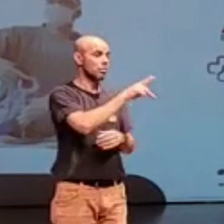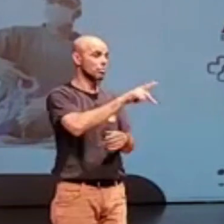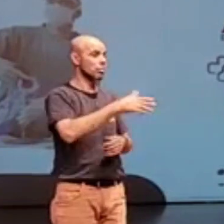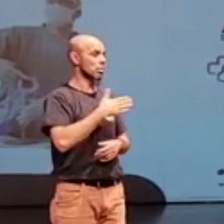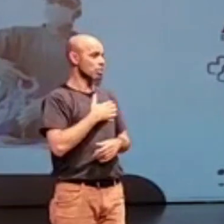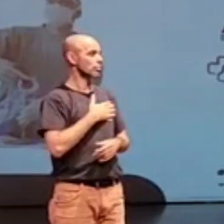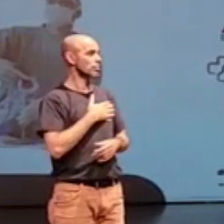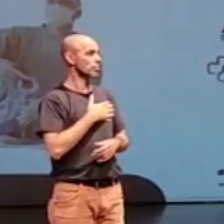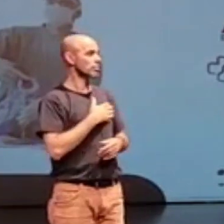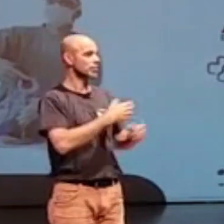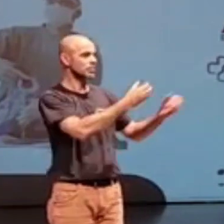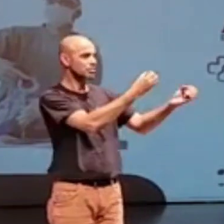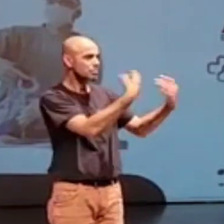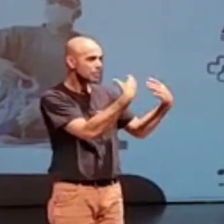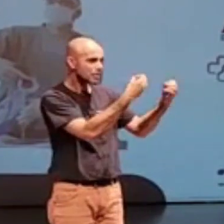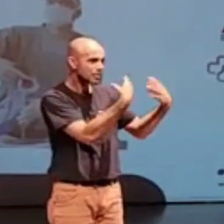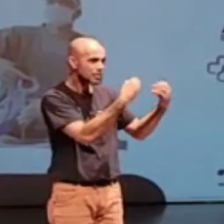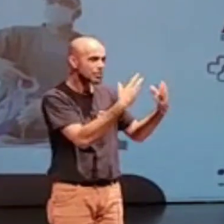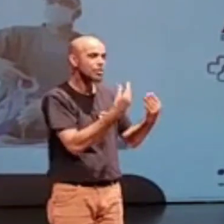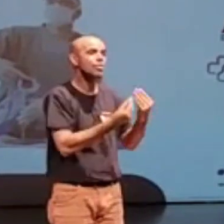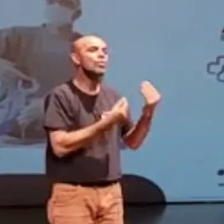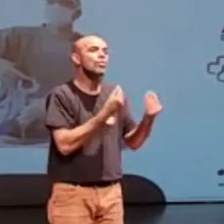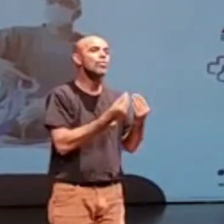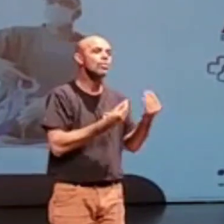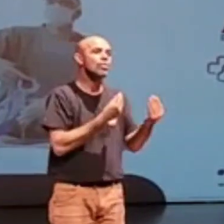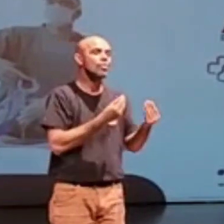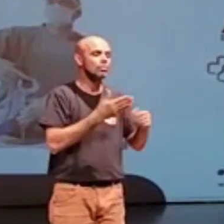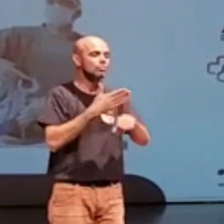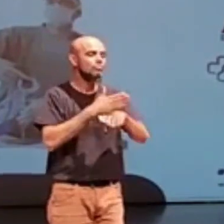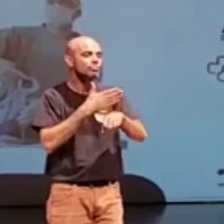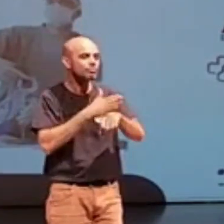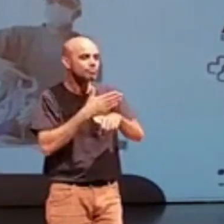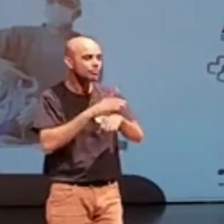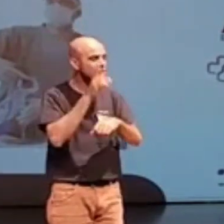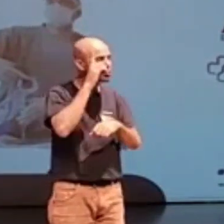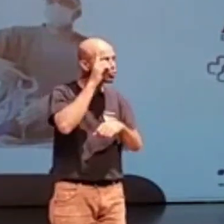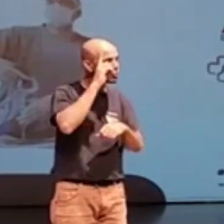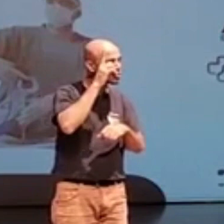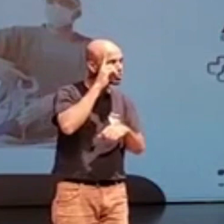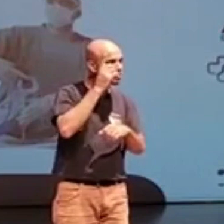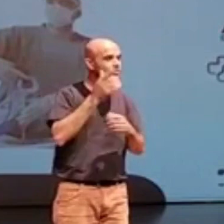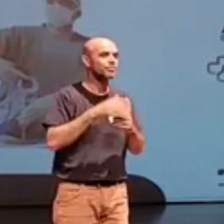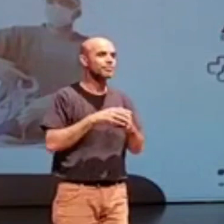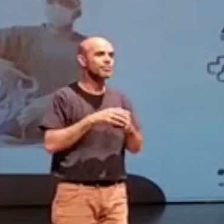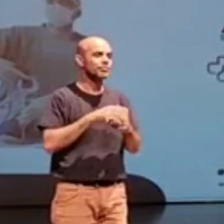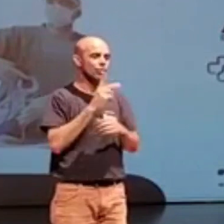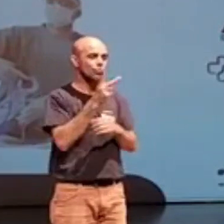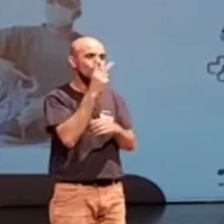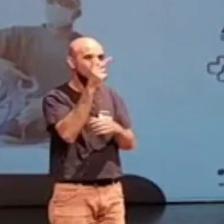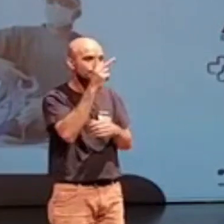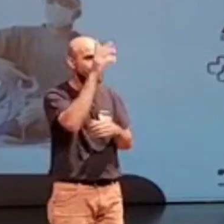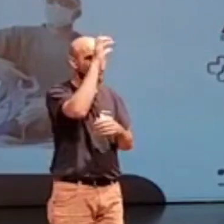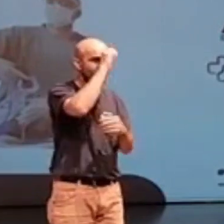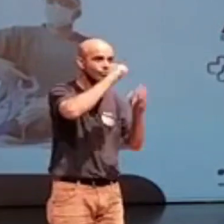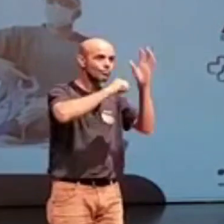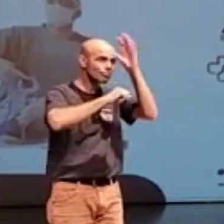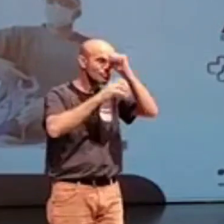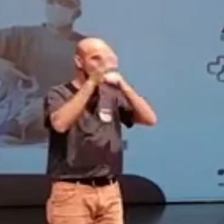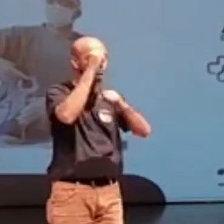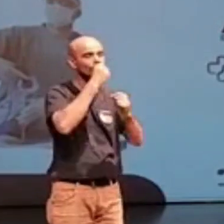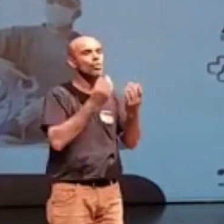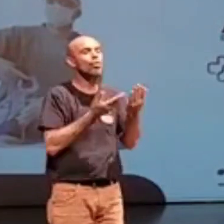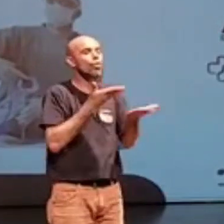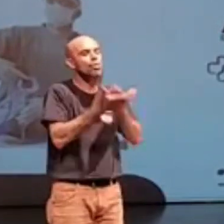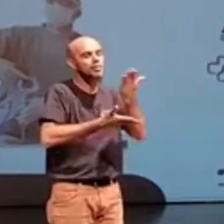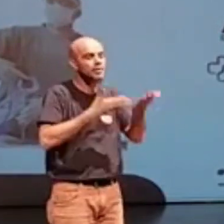professor. Foi ele quem me ensinou pessoalmente. Sentava ele aqui e eu ficava do lado dele todos os dias. Isso a gente valoriza, a gente aprende como